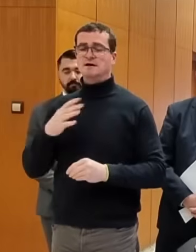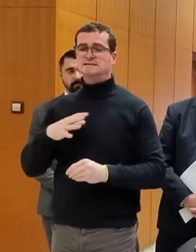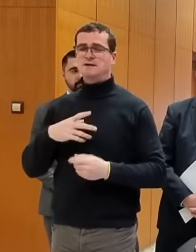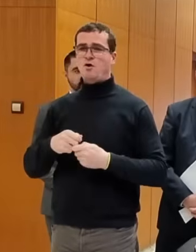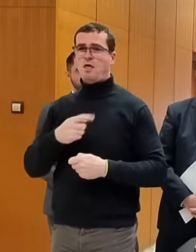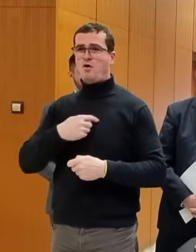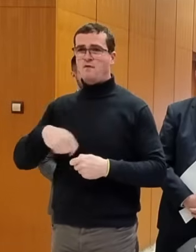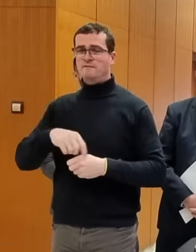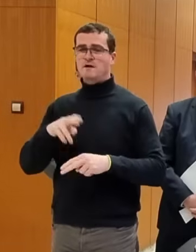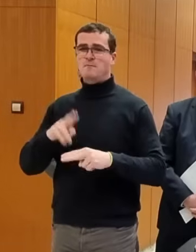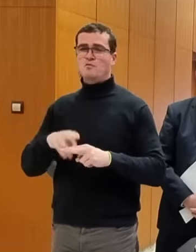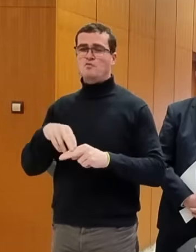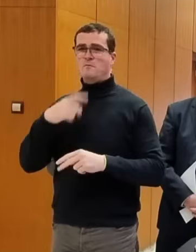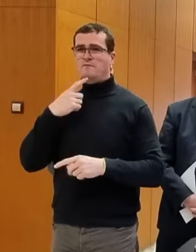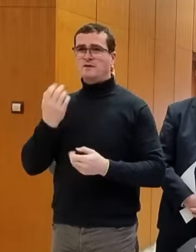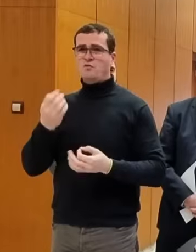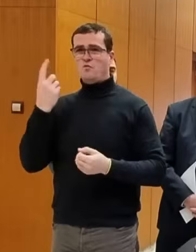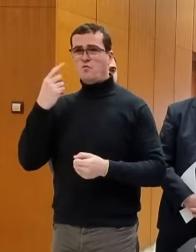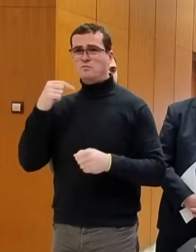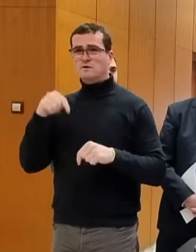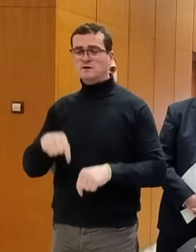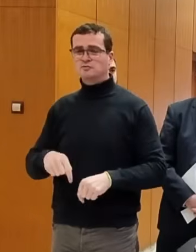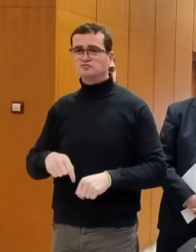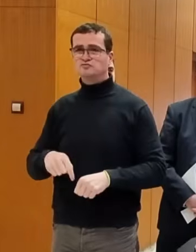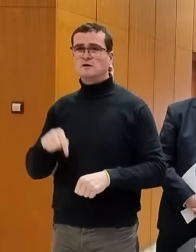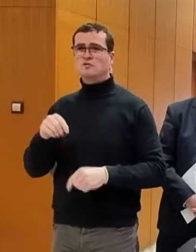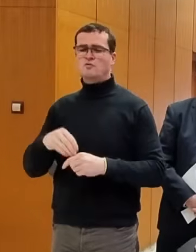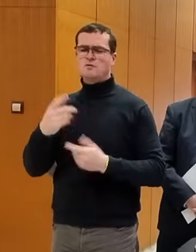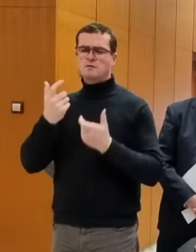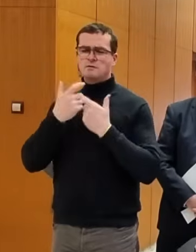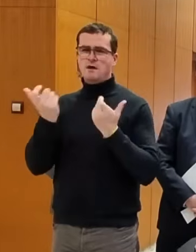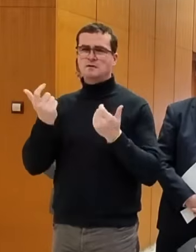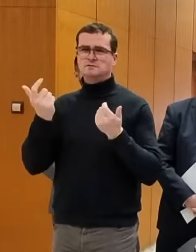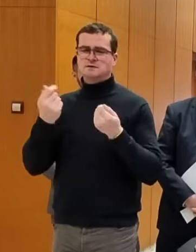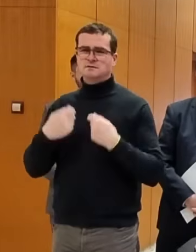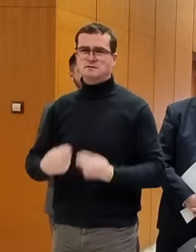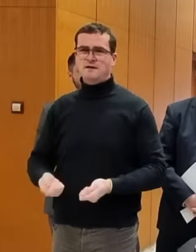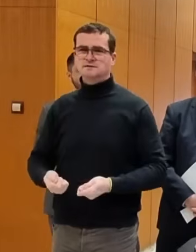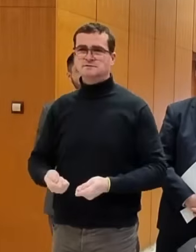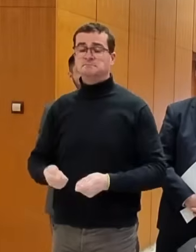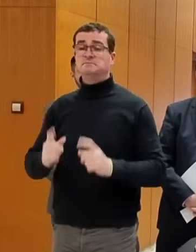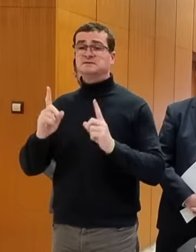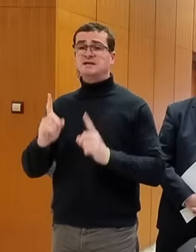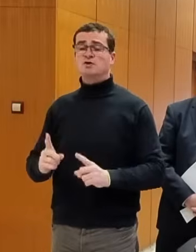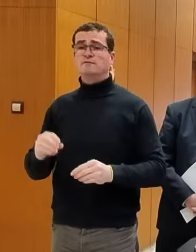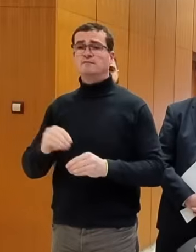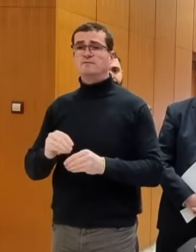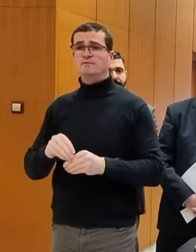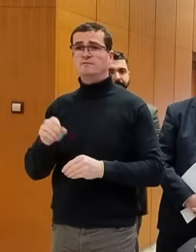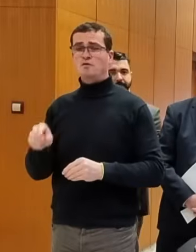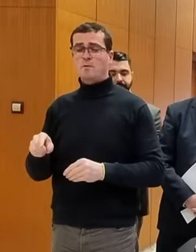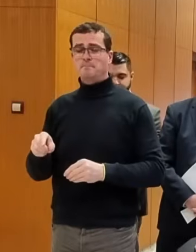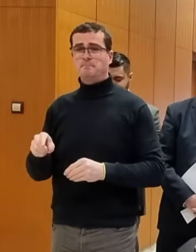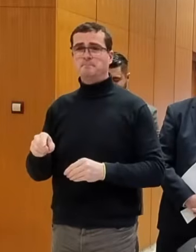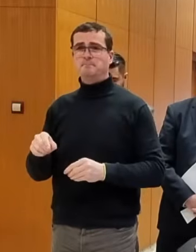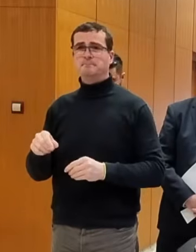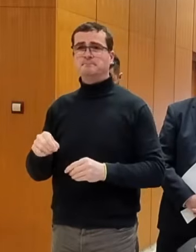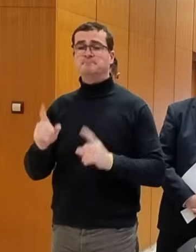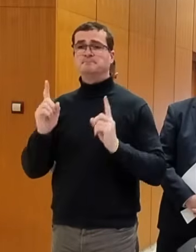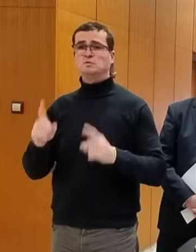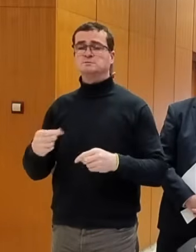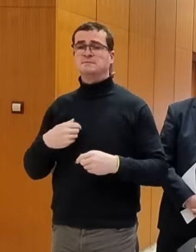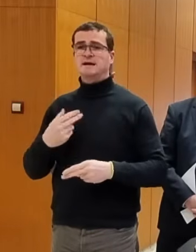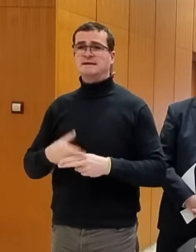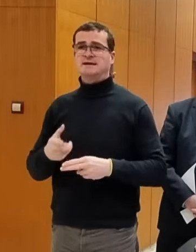chcieť kolegovia potom k tomu povedať niečo odbornejšie, je to samozrejme možné. Stanovisko spočíva v tom, že museli